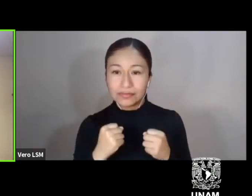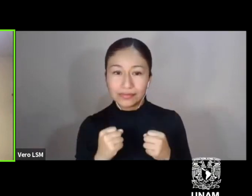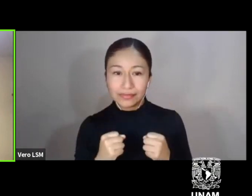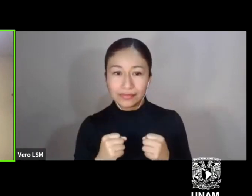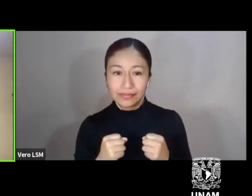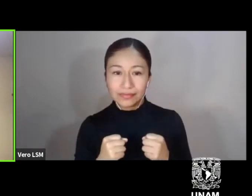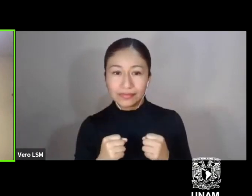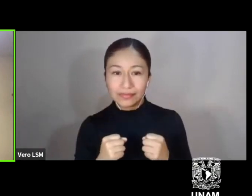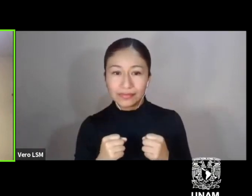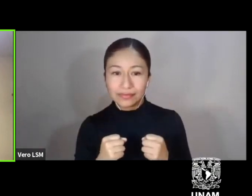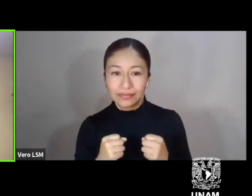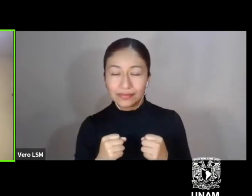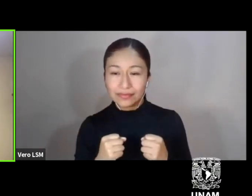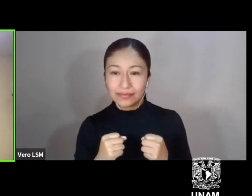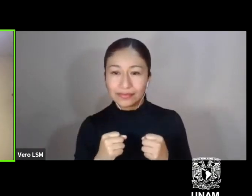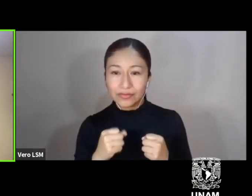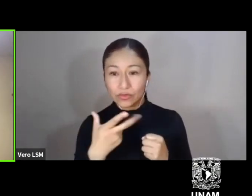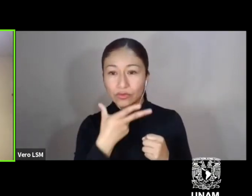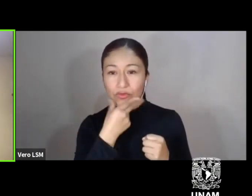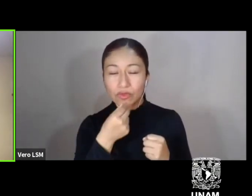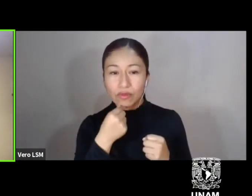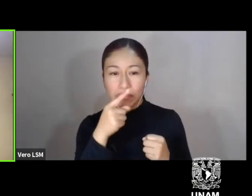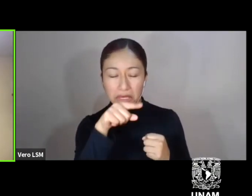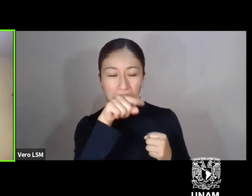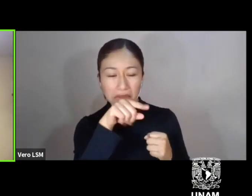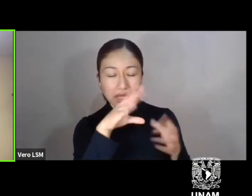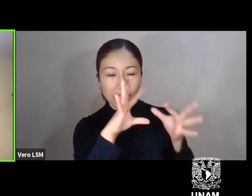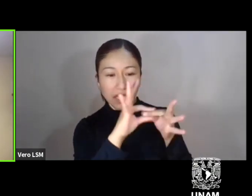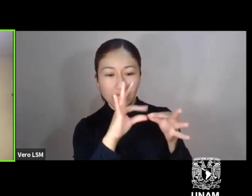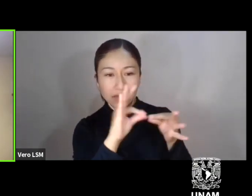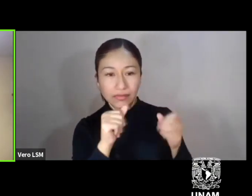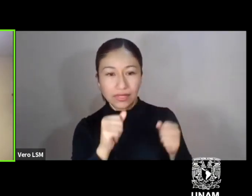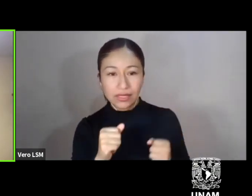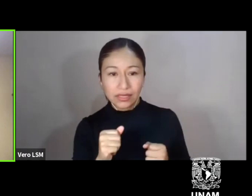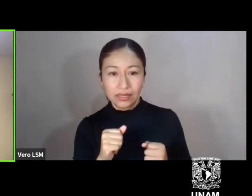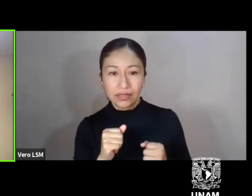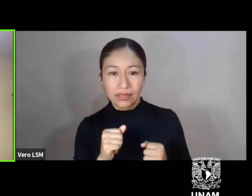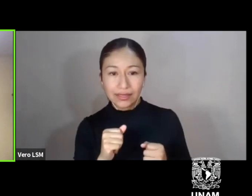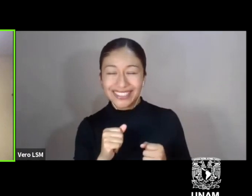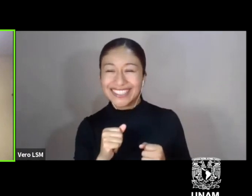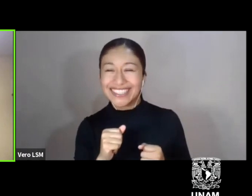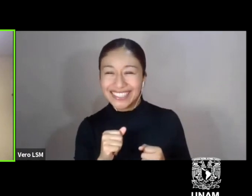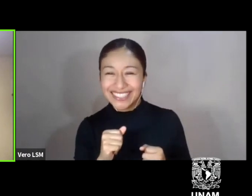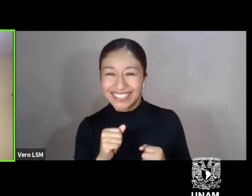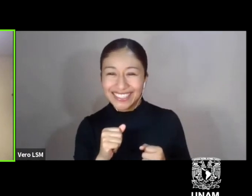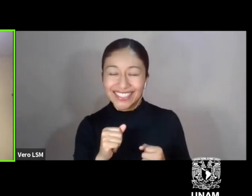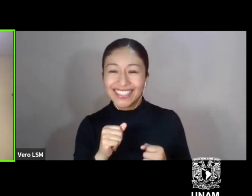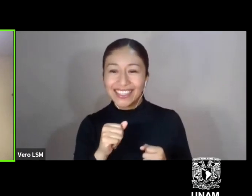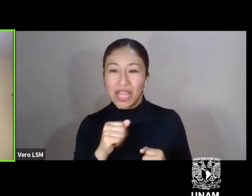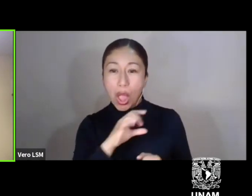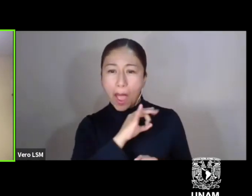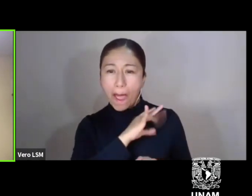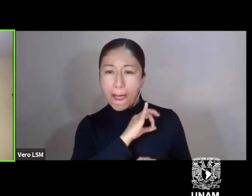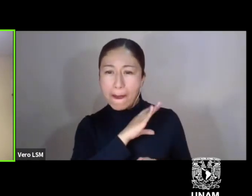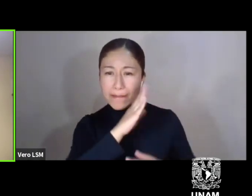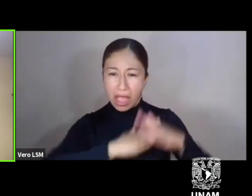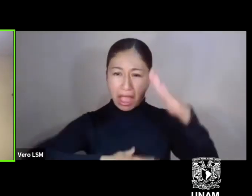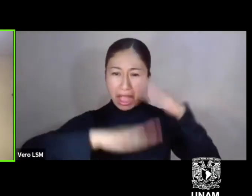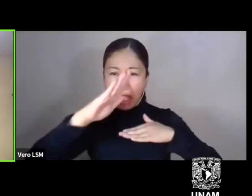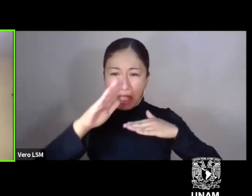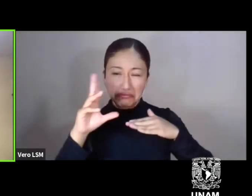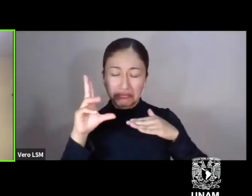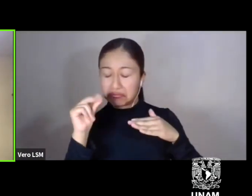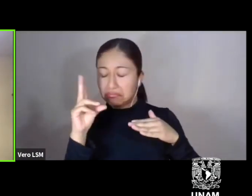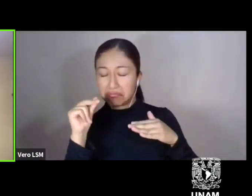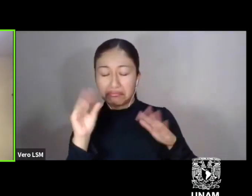de Barras Praderas, que dice, sin miedo al éxito, papi, y fue muy viral hace algunos años, yo